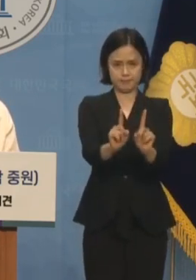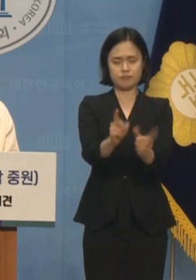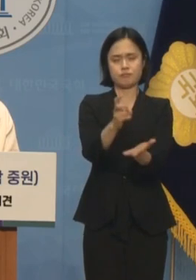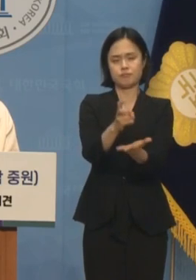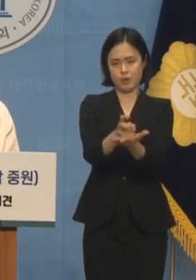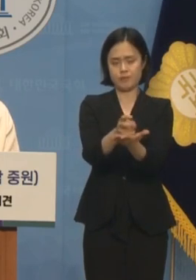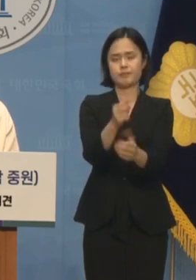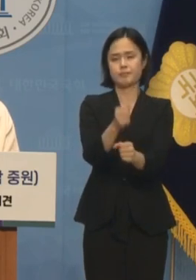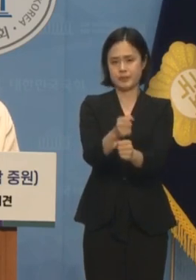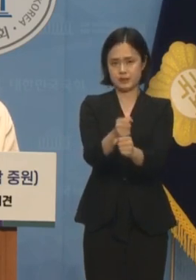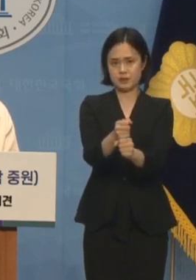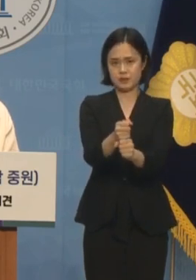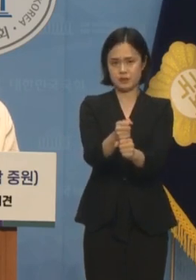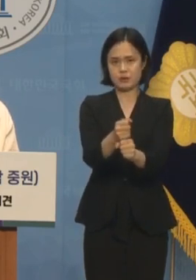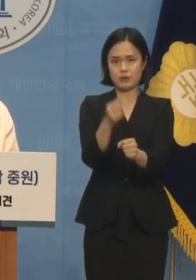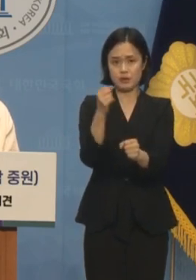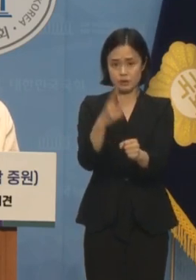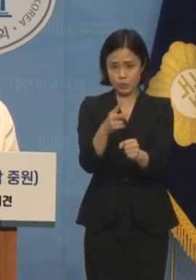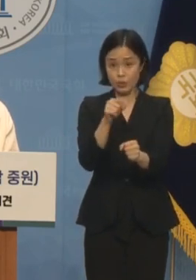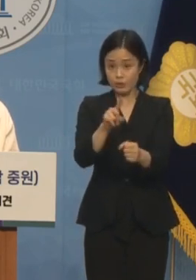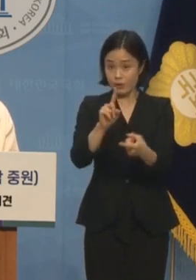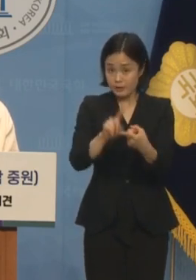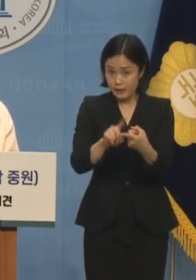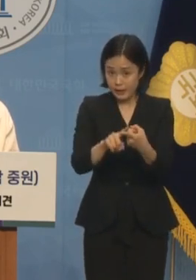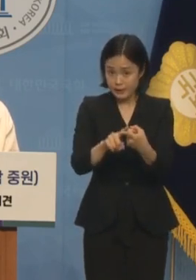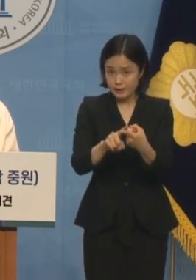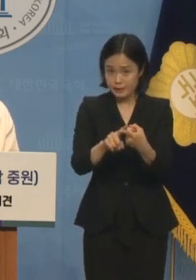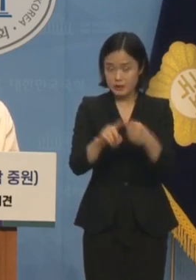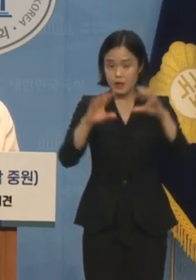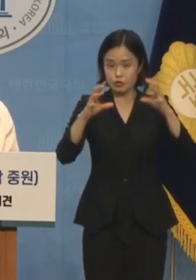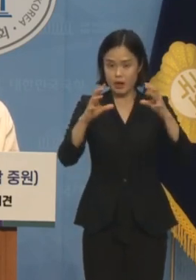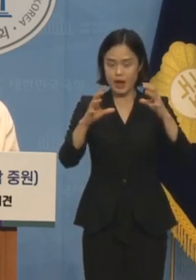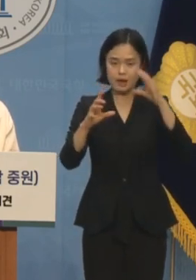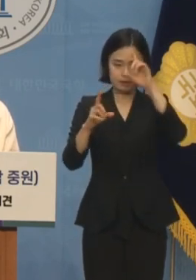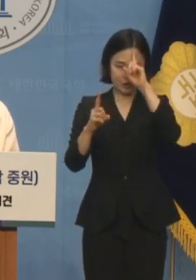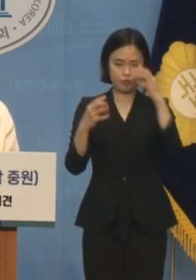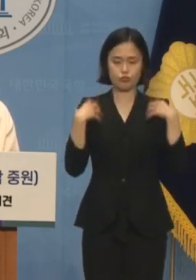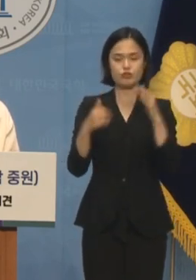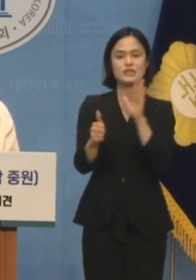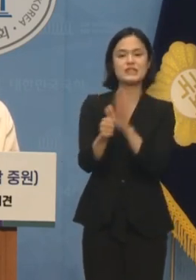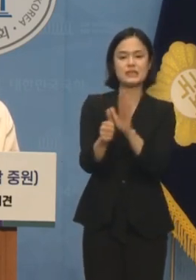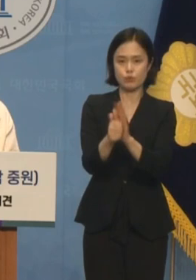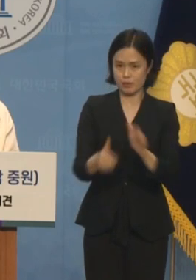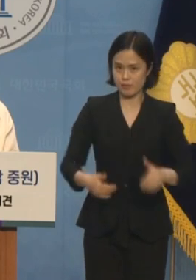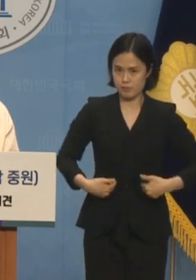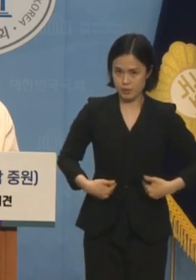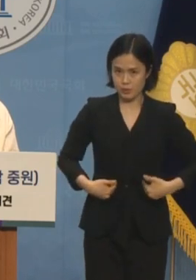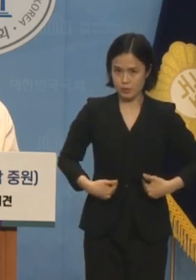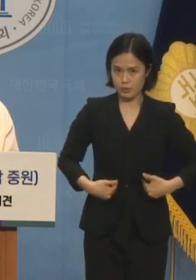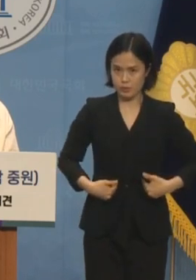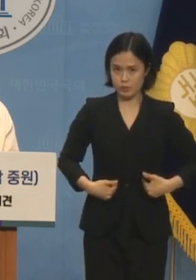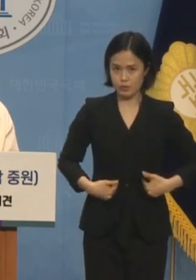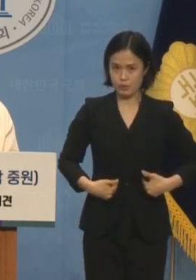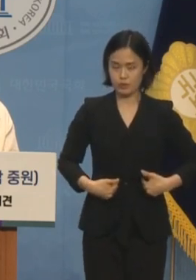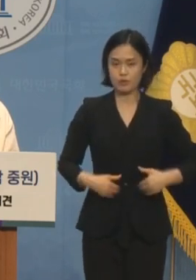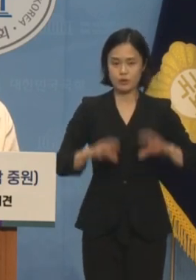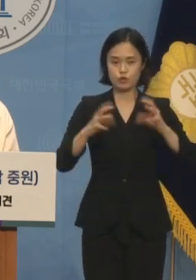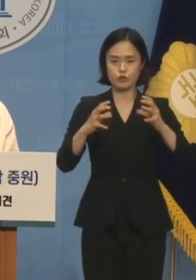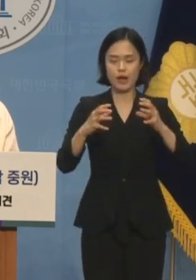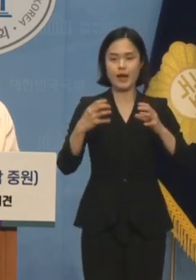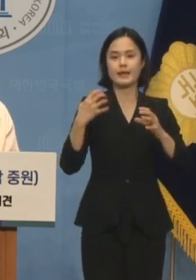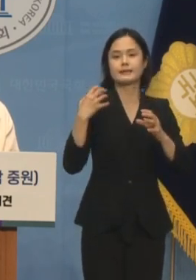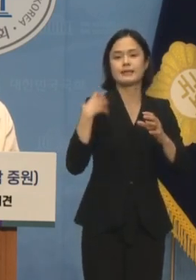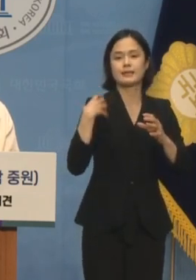위한 국가 책무를 더 명확히 하고 간호간병 통합서비스 제도 시행의 원칙과 국가의 책무를